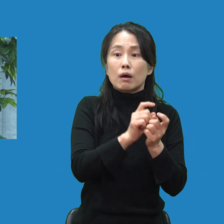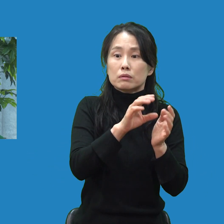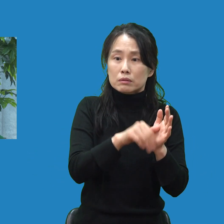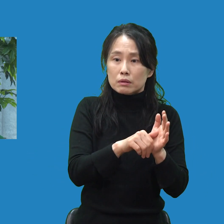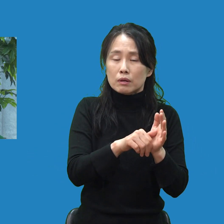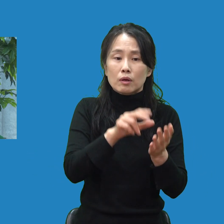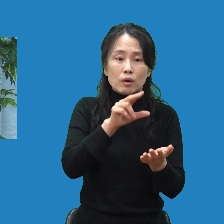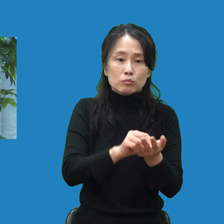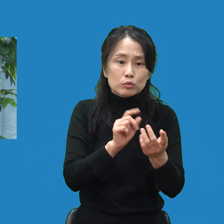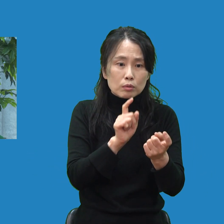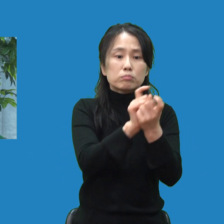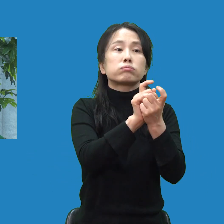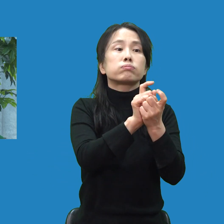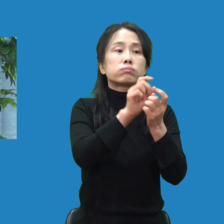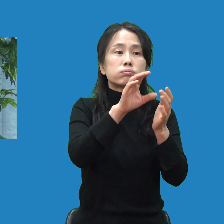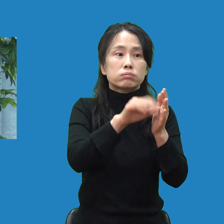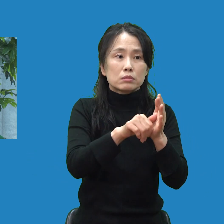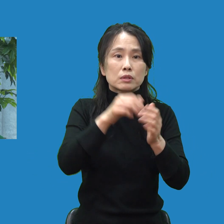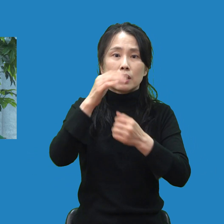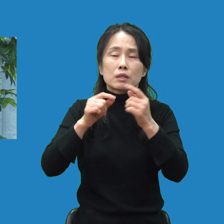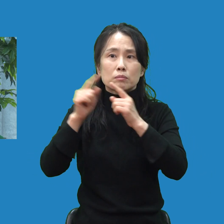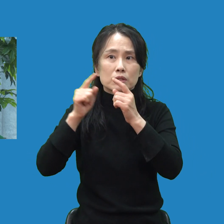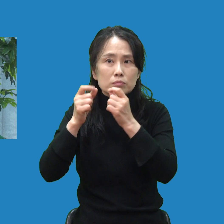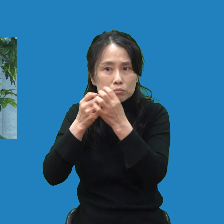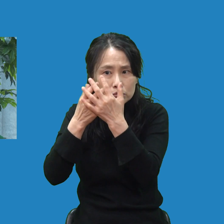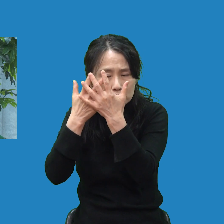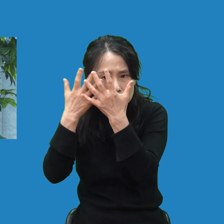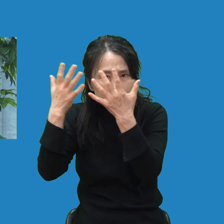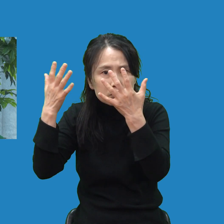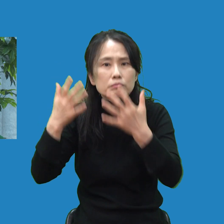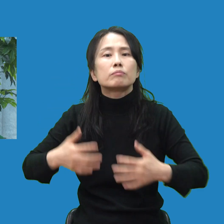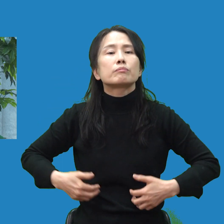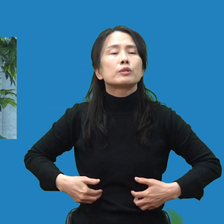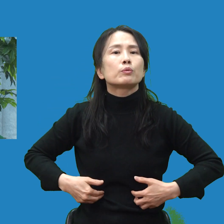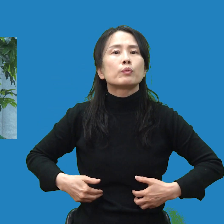하나님의 말씀이 동화작용이 일어나야 돼요.